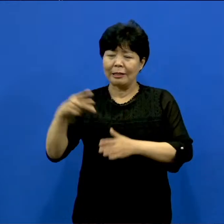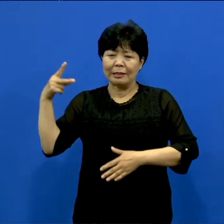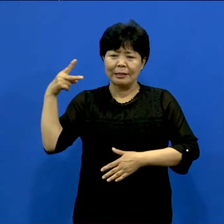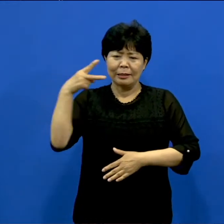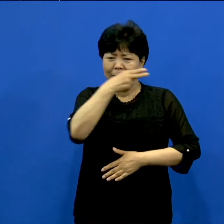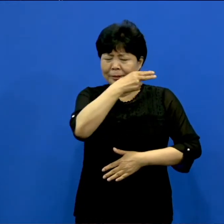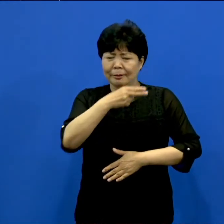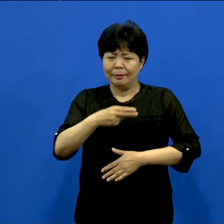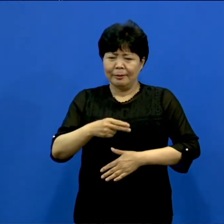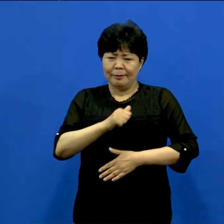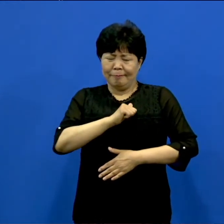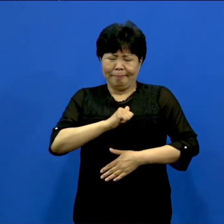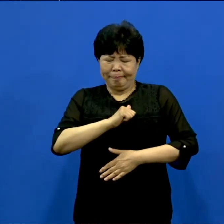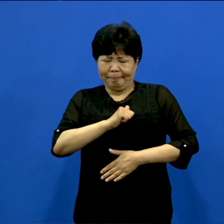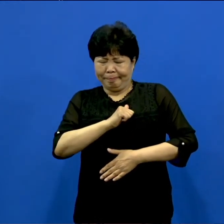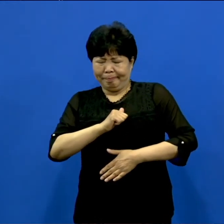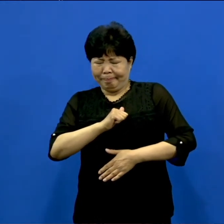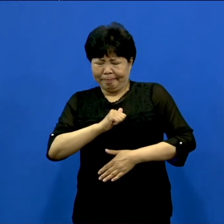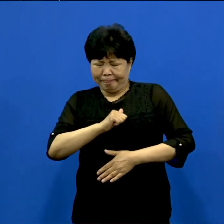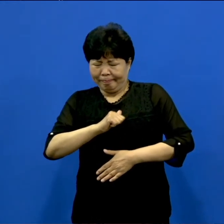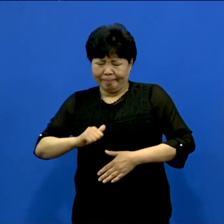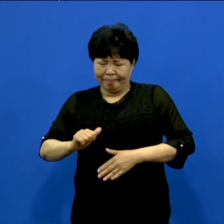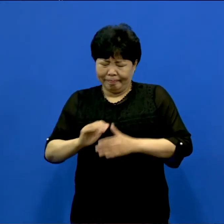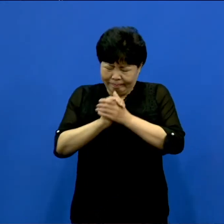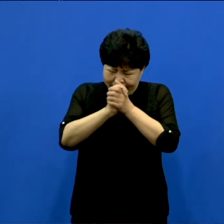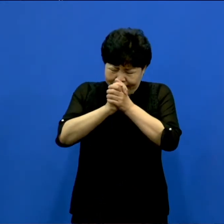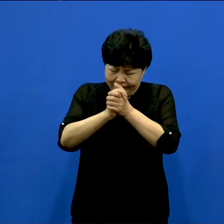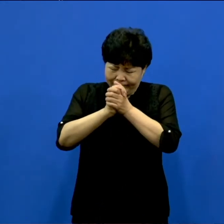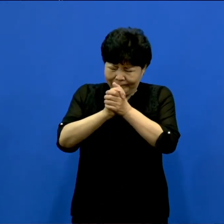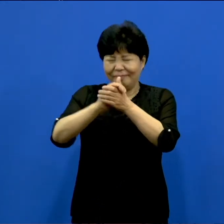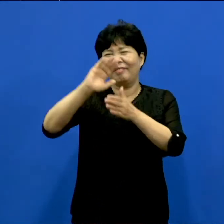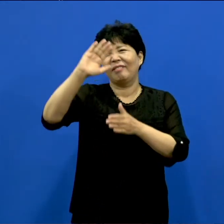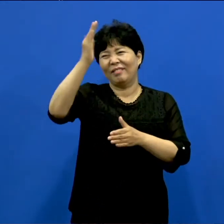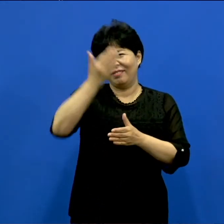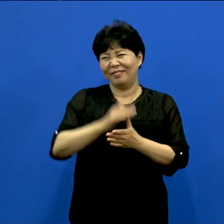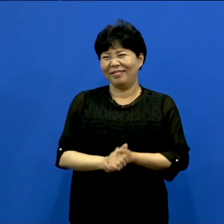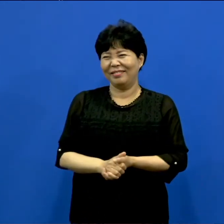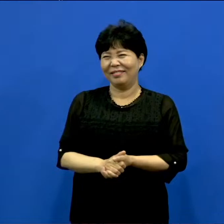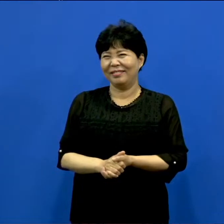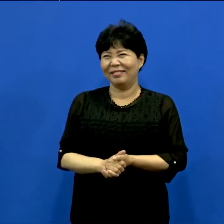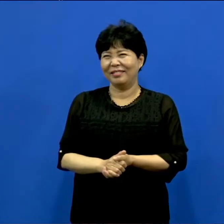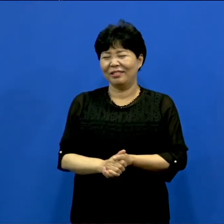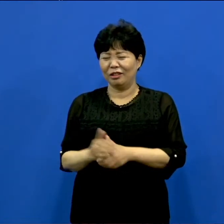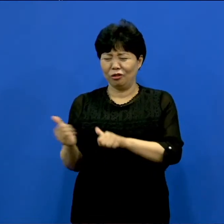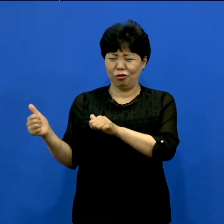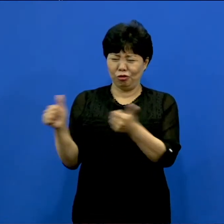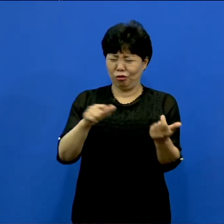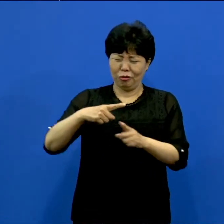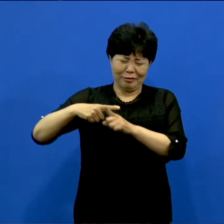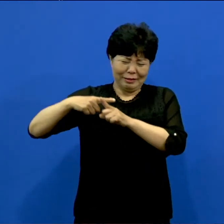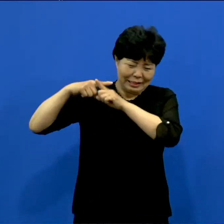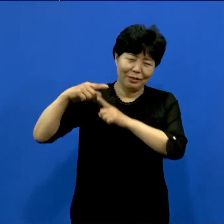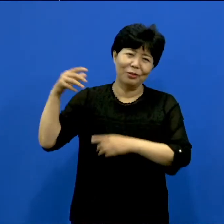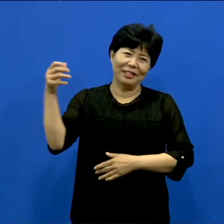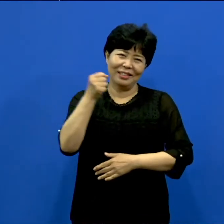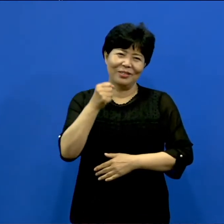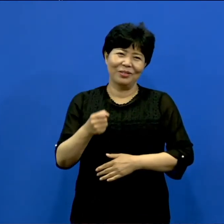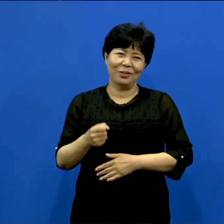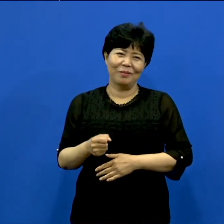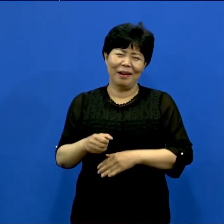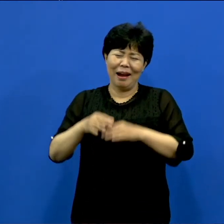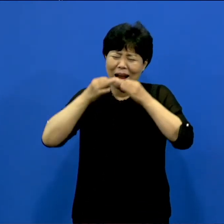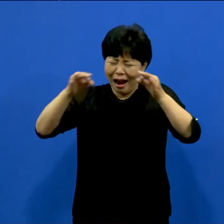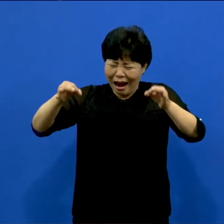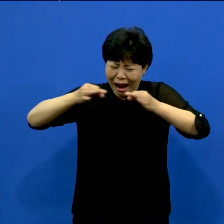견뎌내요. 뭐 죽기 살기로 하는 거니까. 여러분 침묵 기도를 하기도 하고, 때로는 통성 기도를 하고, 밤을 새우기도